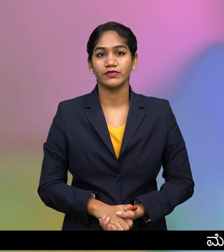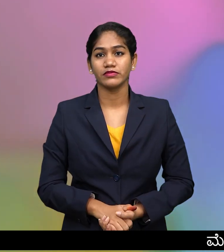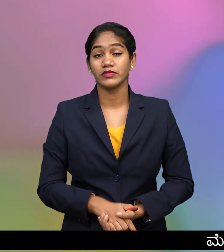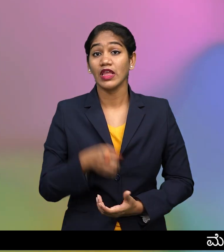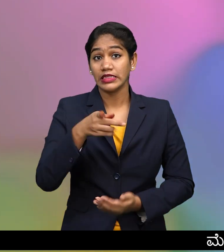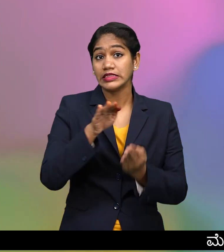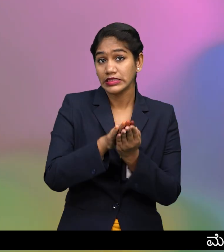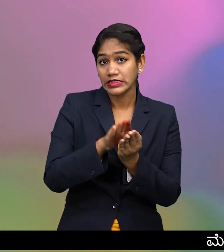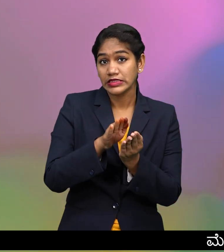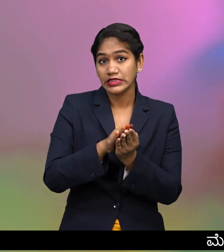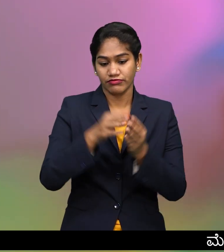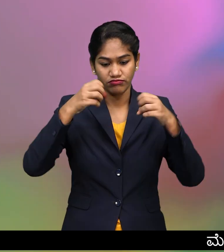ಮೆದುಳು ಮತ್ತು